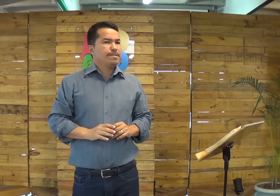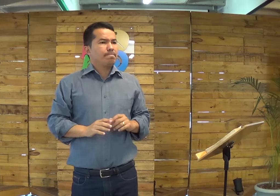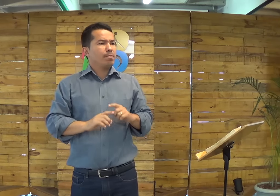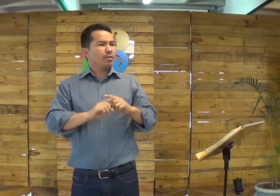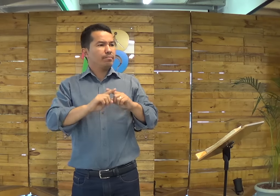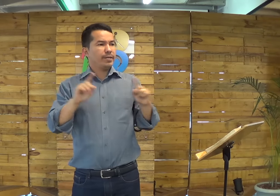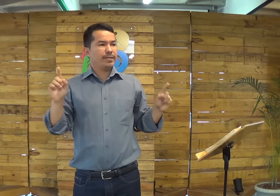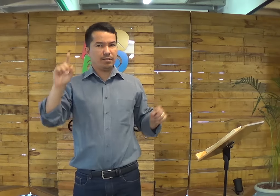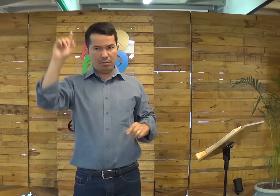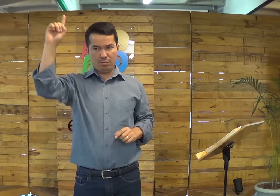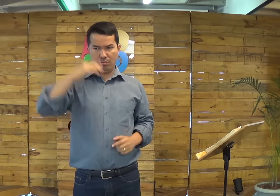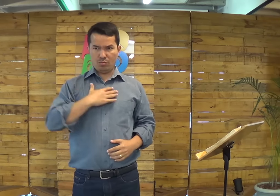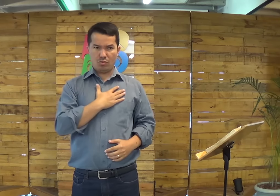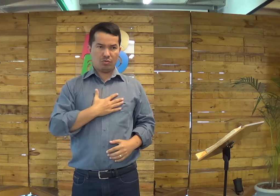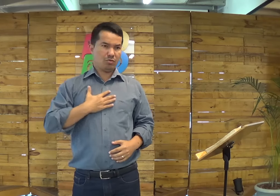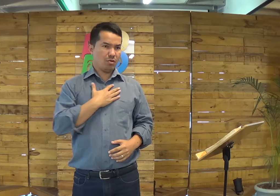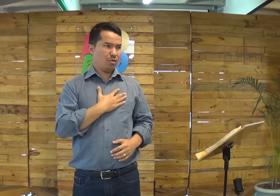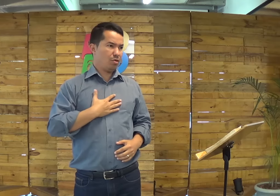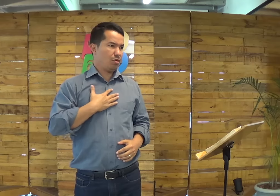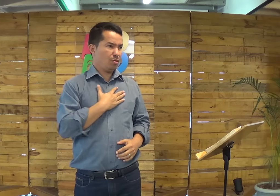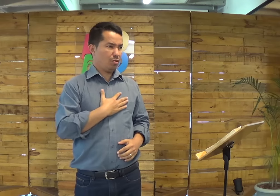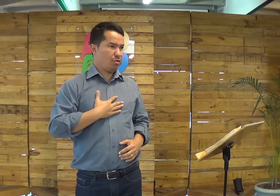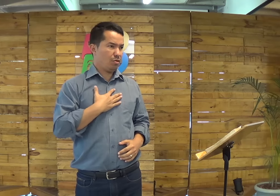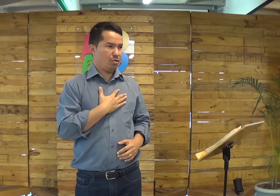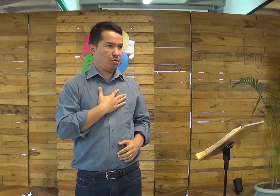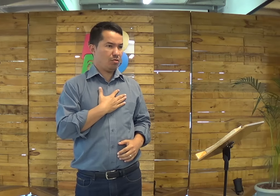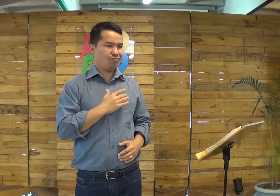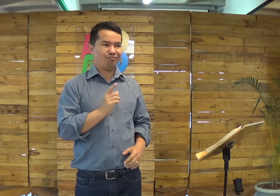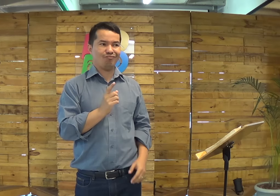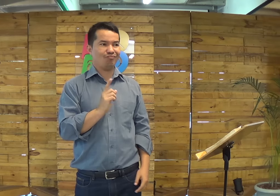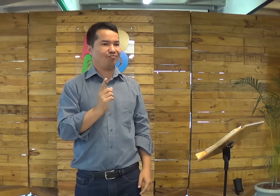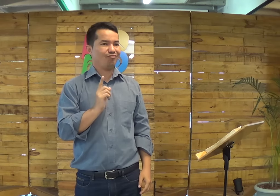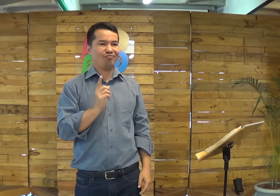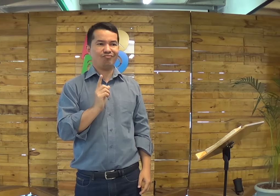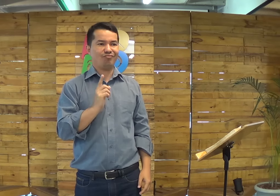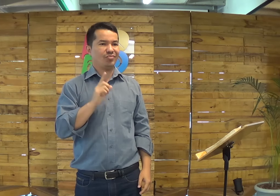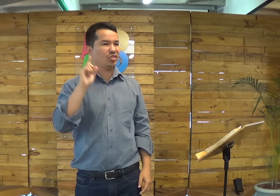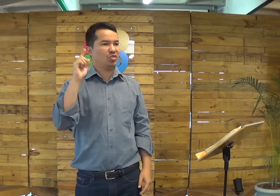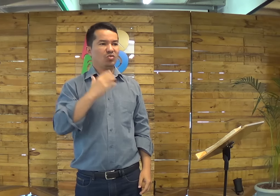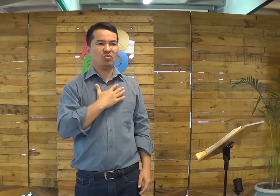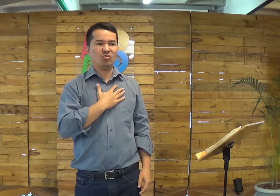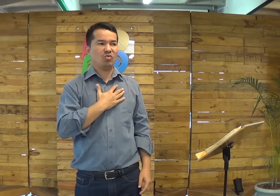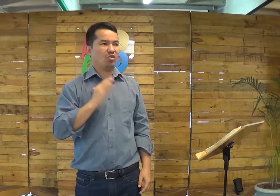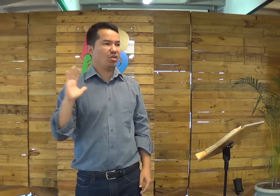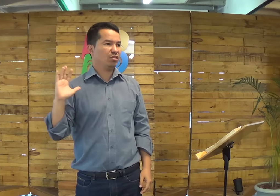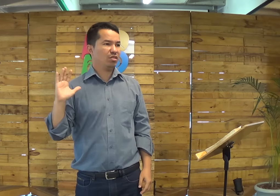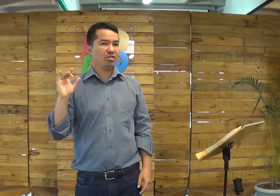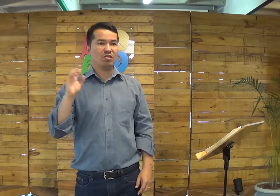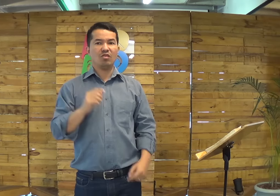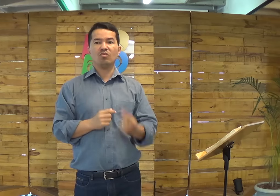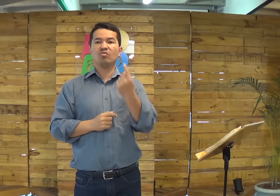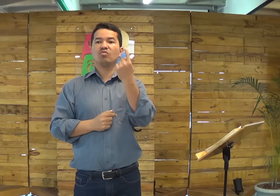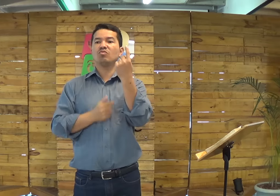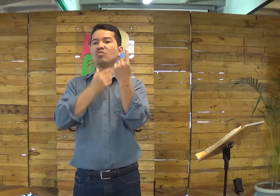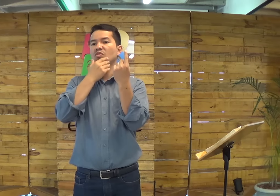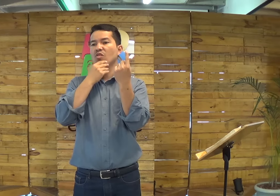tudo e Deus você Gava disso não Deus não gostava